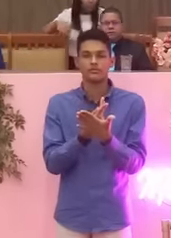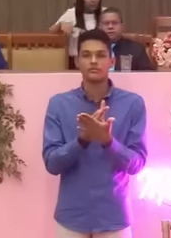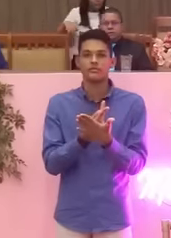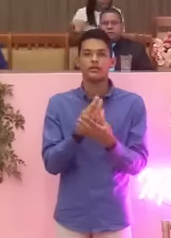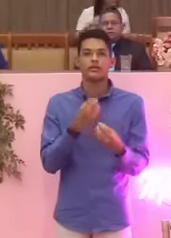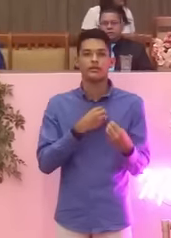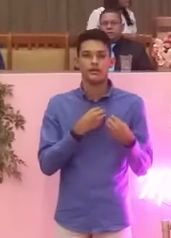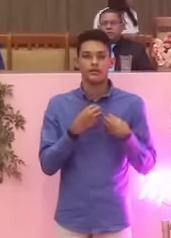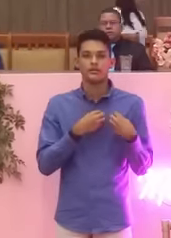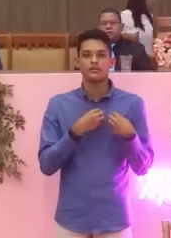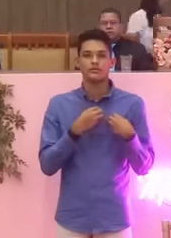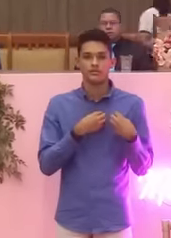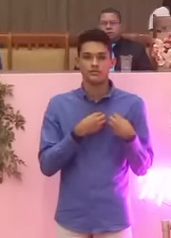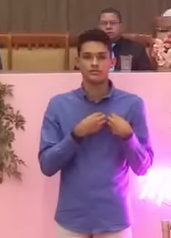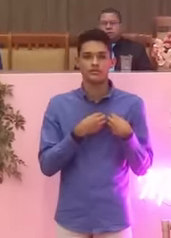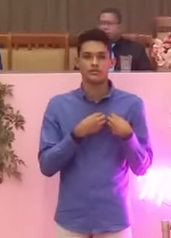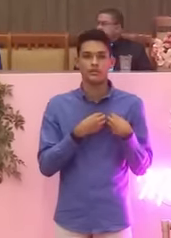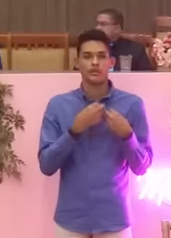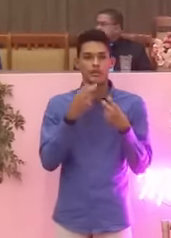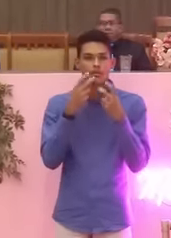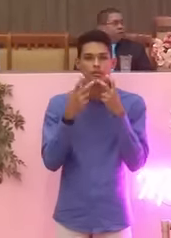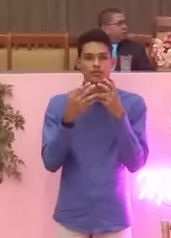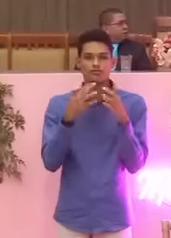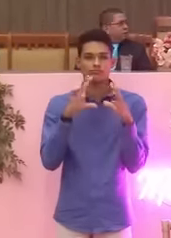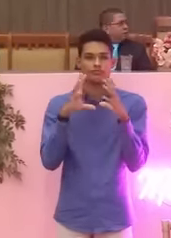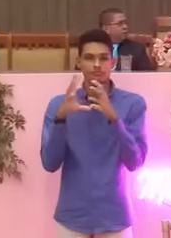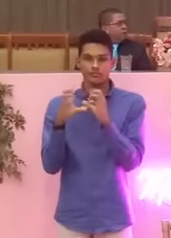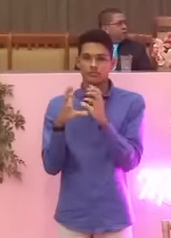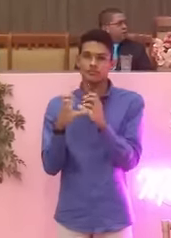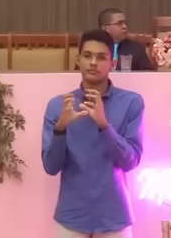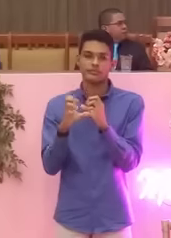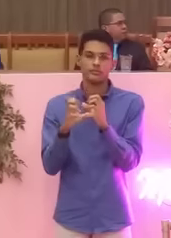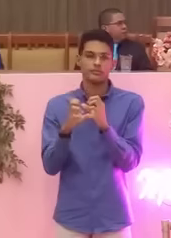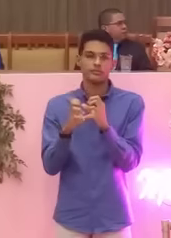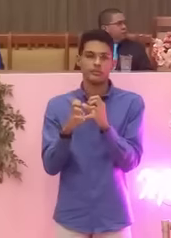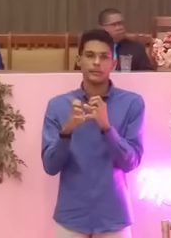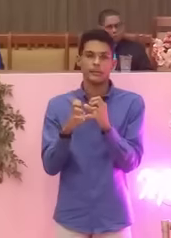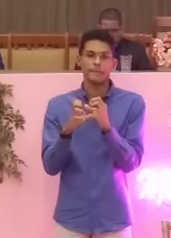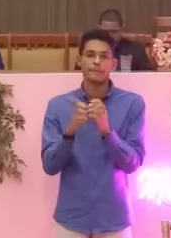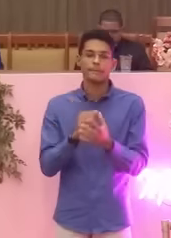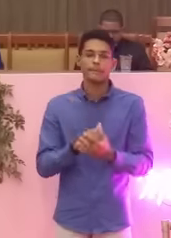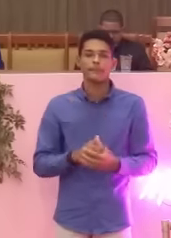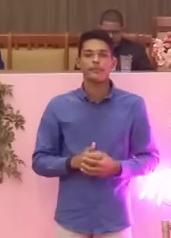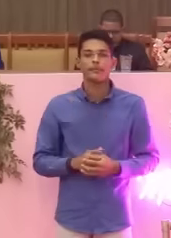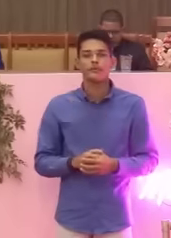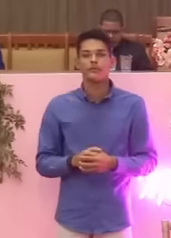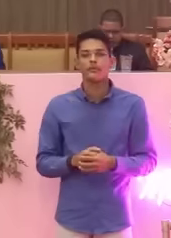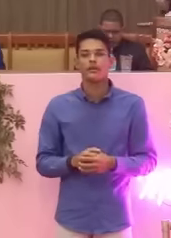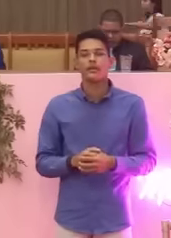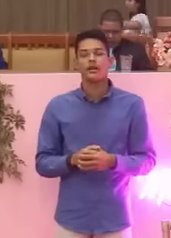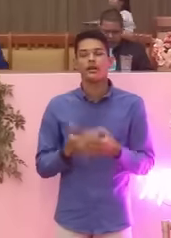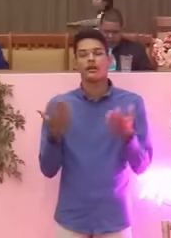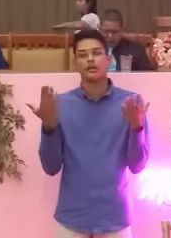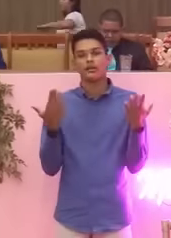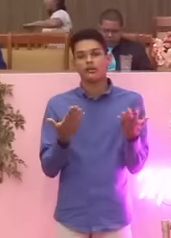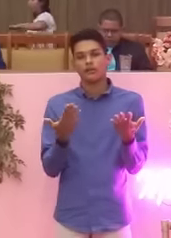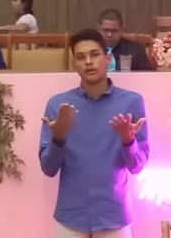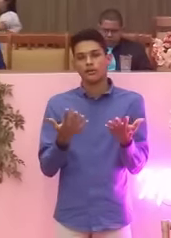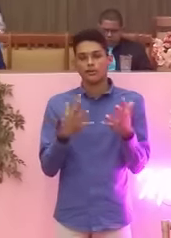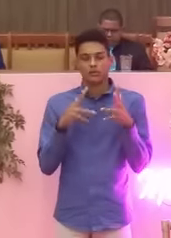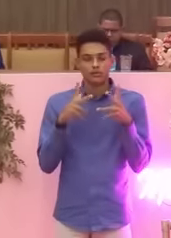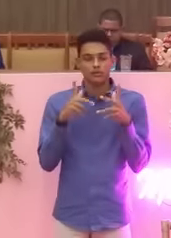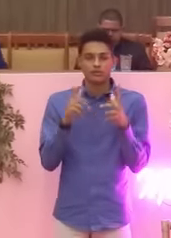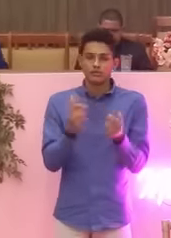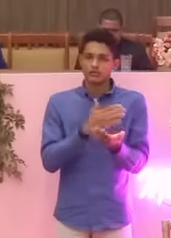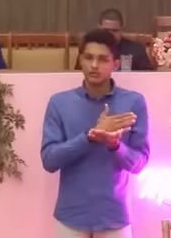saliente fuxiqueiro cheio de Contenda aí agora quando está na desgraça aí